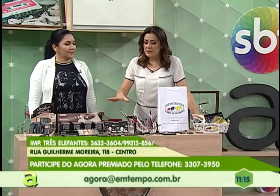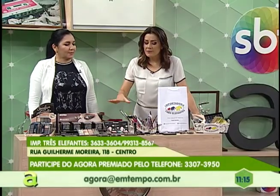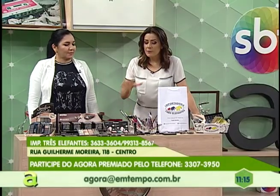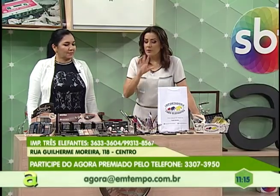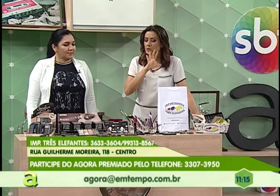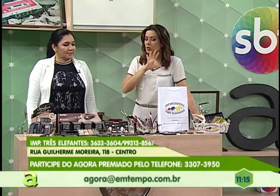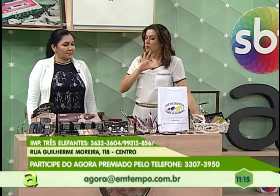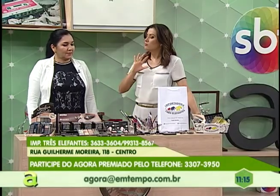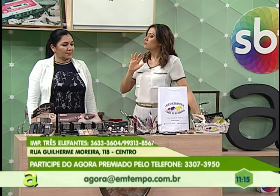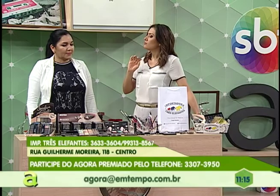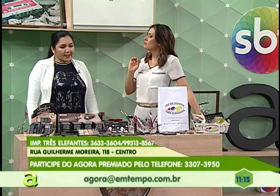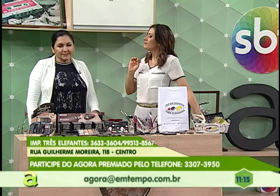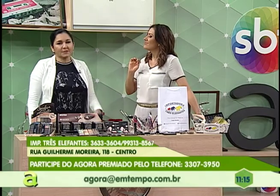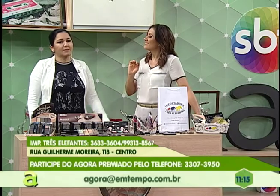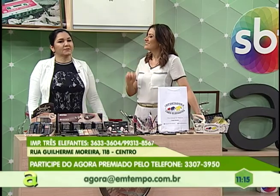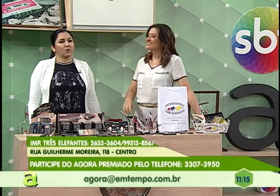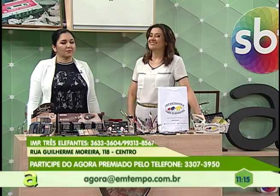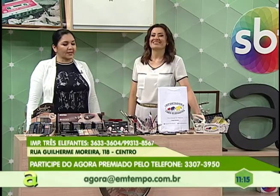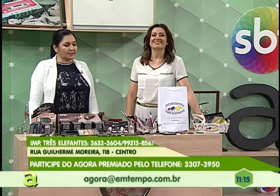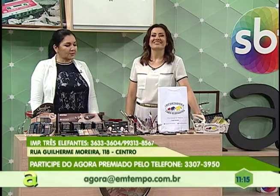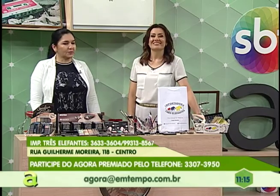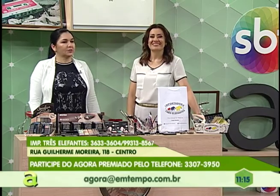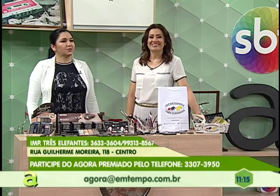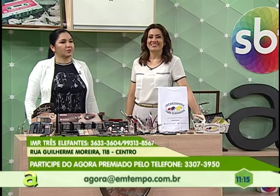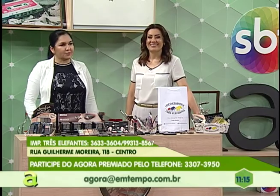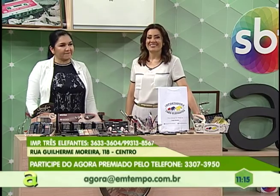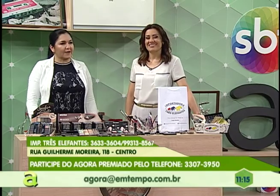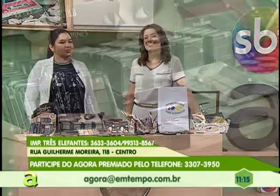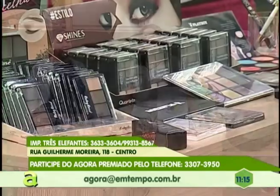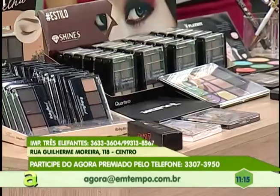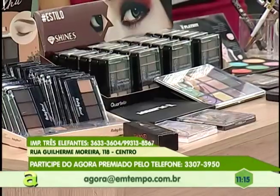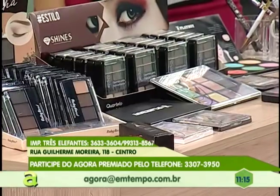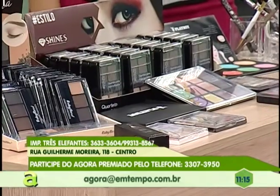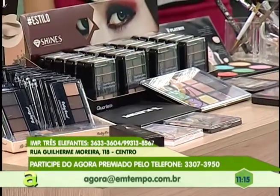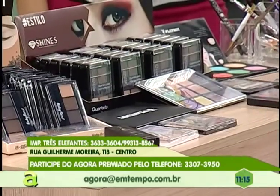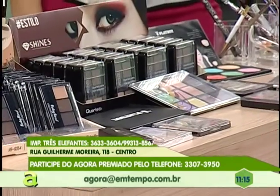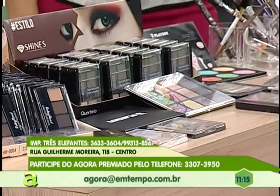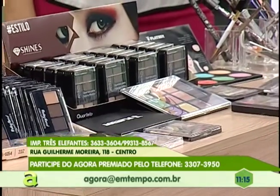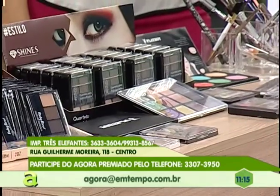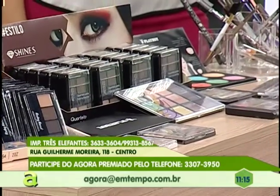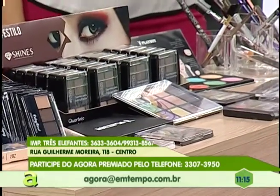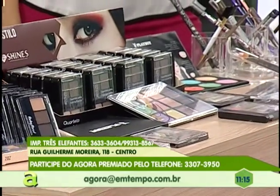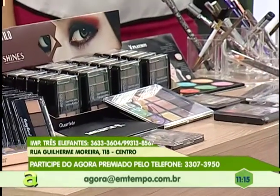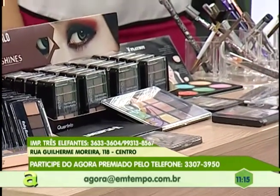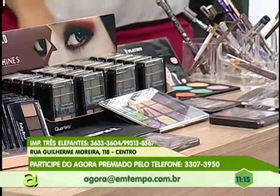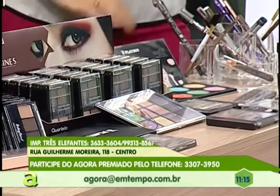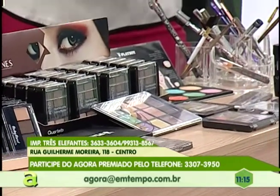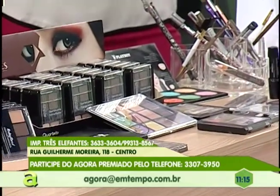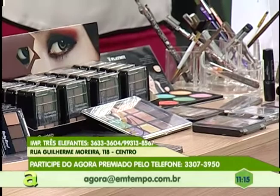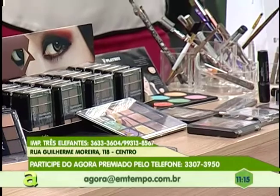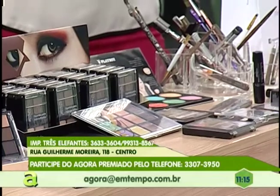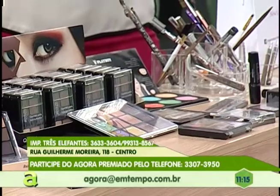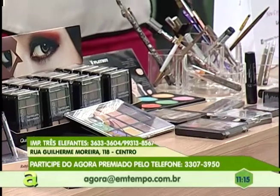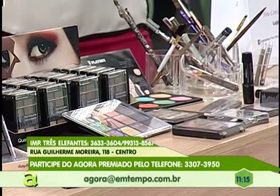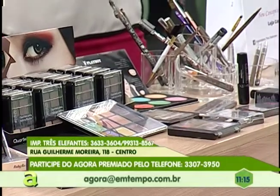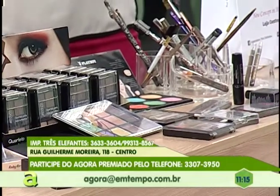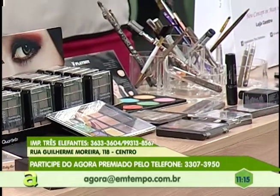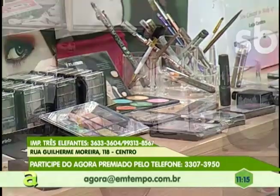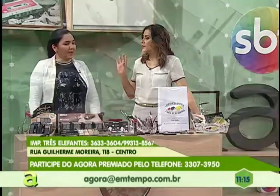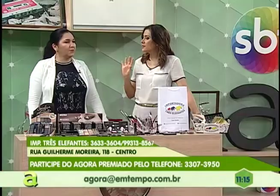levar para o interior? Dá sim. Contato com a gente, a gente faz chegar aí na sua cidade. Qualquer município do interior recebe